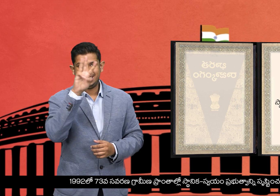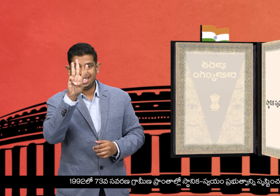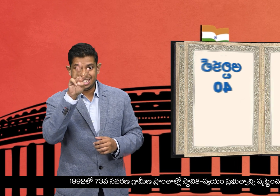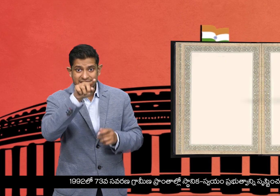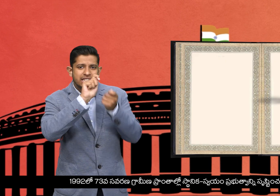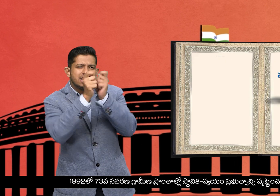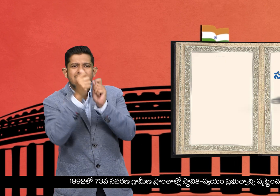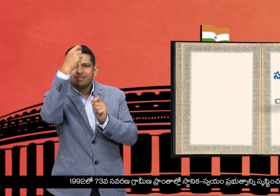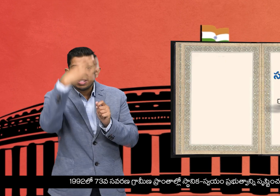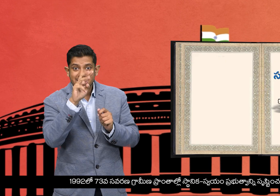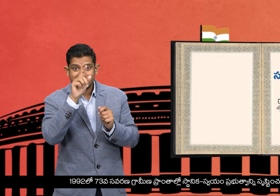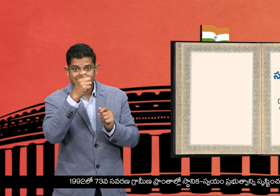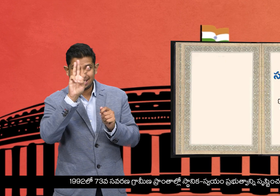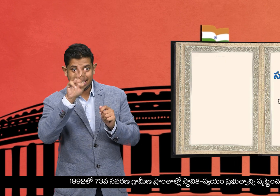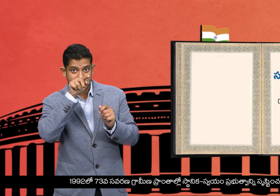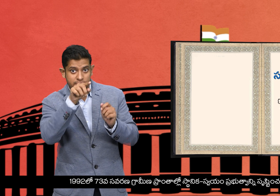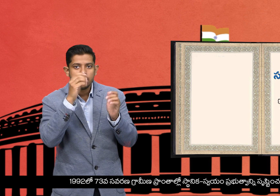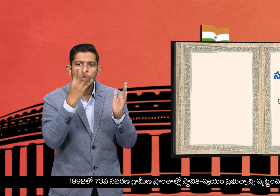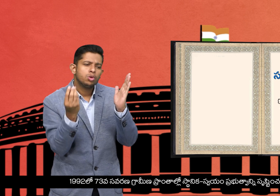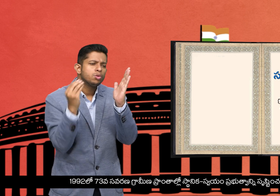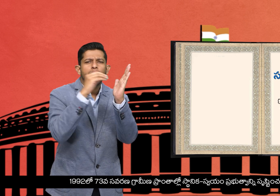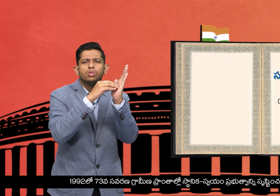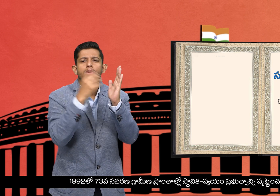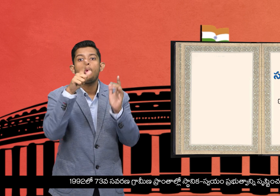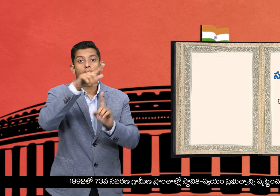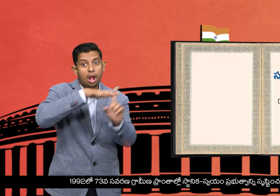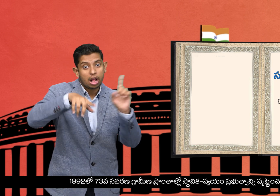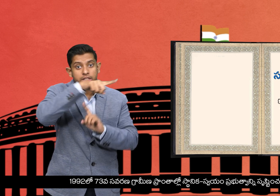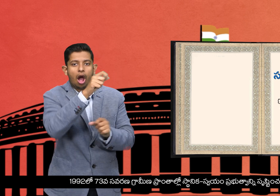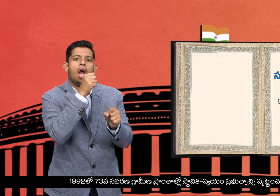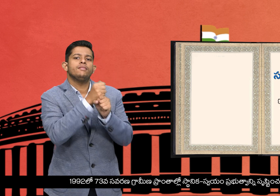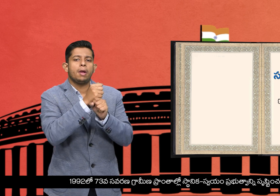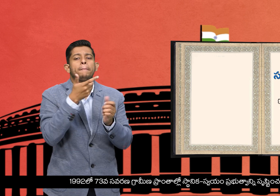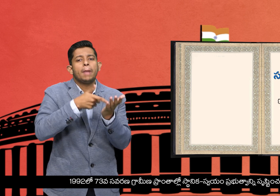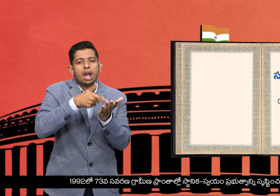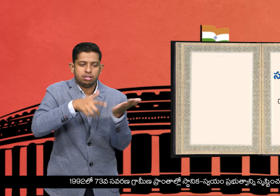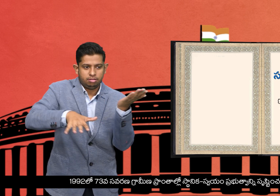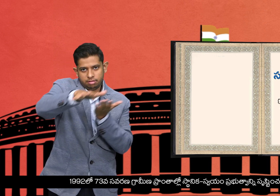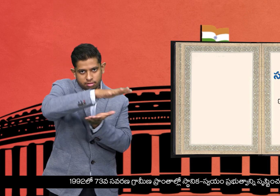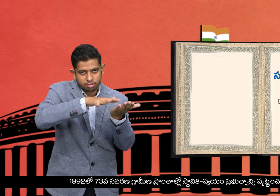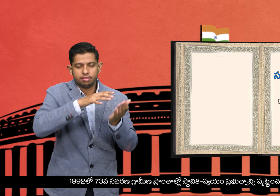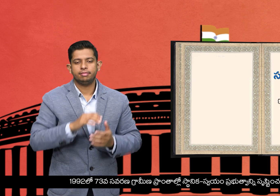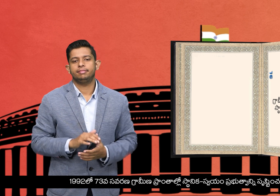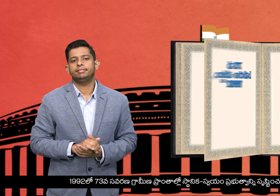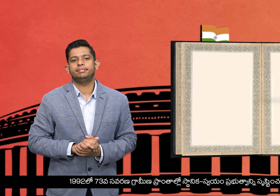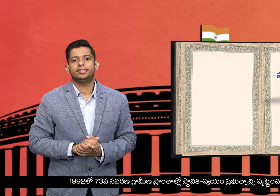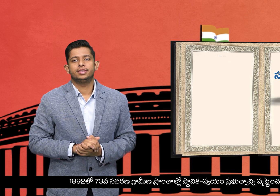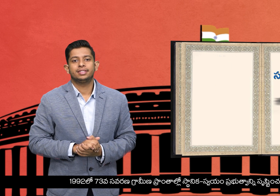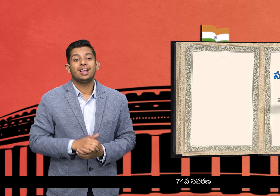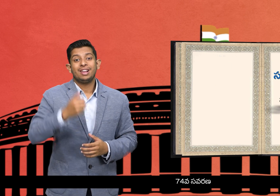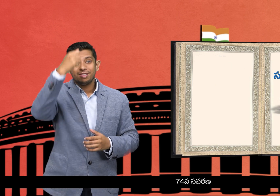1992లో 73వ సవరణ గ్రామీణ ప్రాంతాల్లో స్థానిక స్వయం ప్రభుత్వాన్ని సృష్టించటం